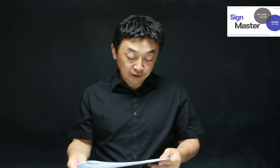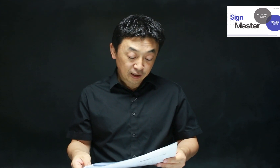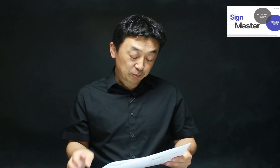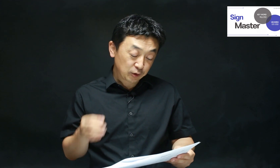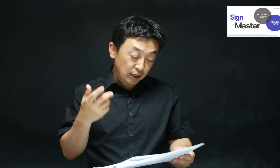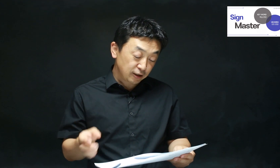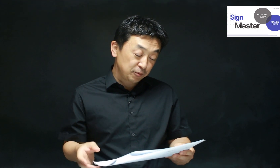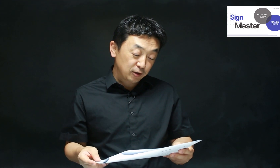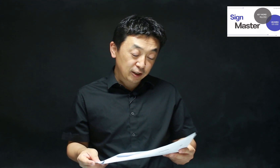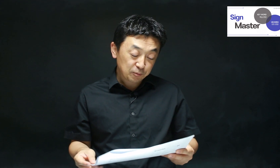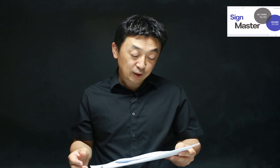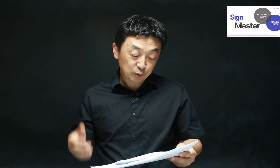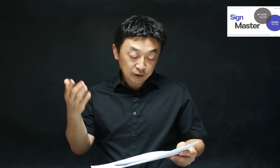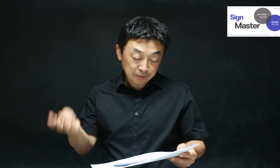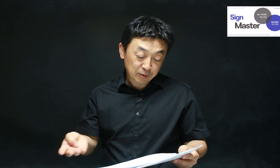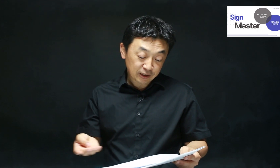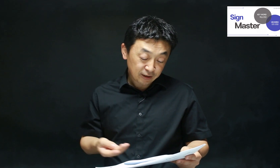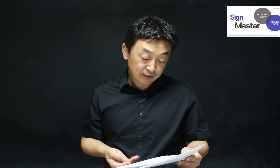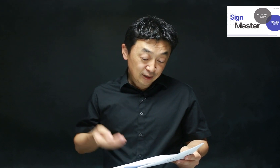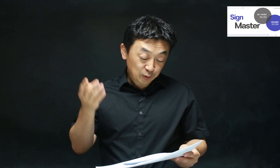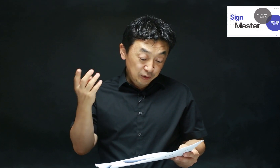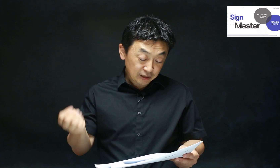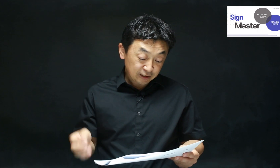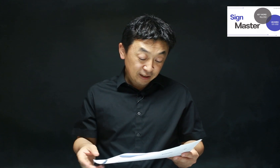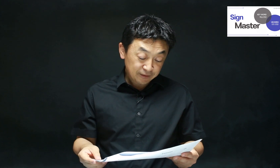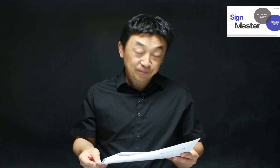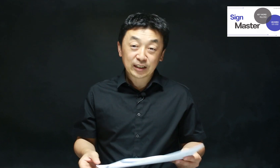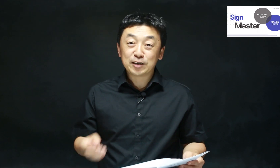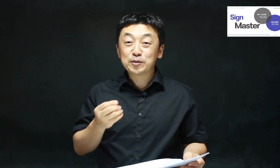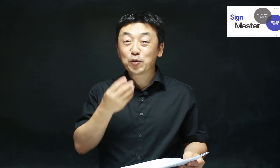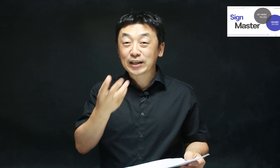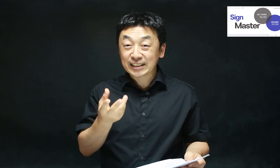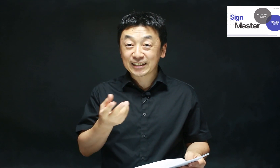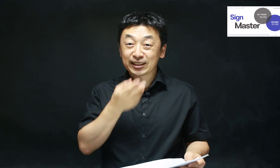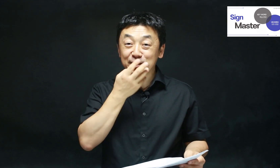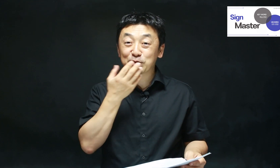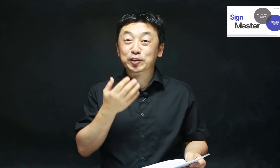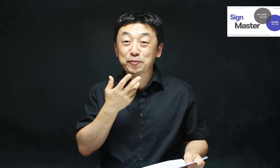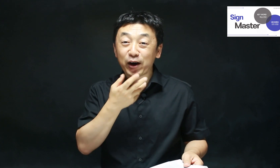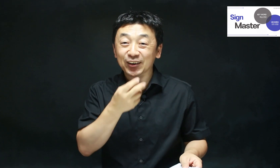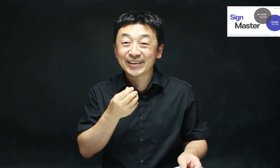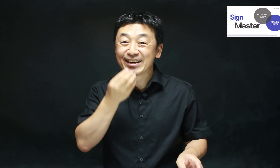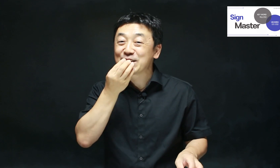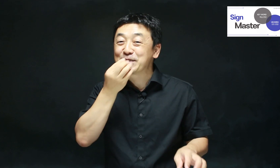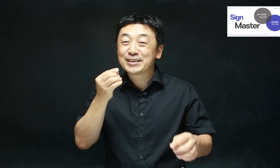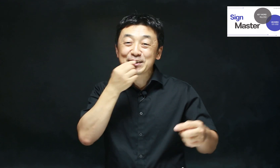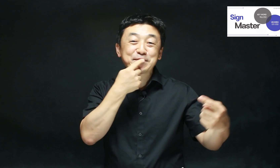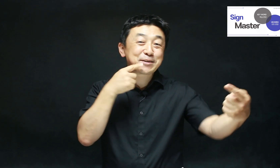건데, 뭐 예를 들면 이런 게 나옵니다. 소를 잡아먹다, 도장을 찍다, 입을 모아 칭찬하다. 입을 어떻게 모아요?